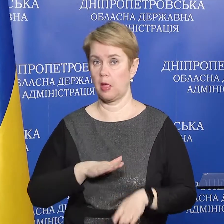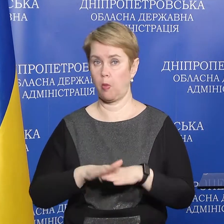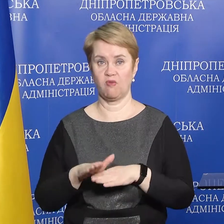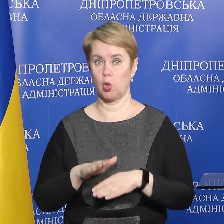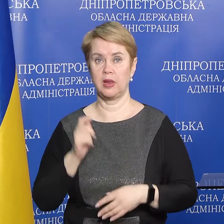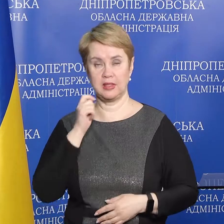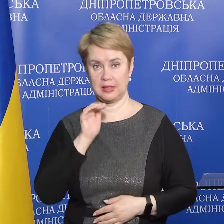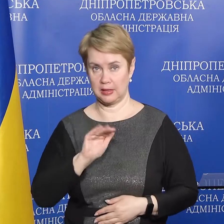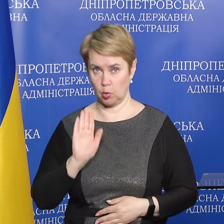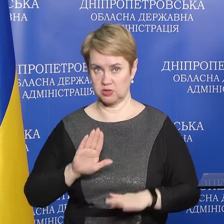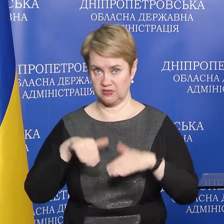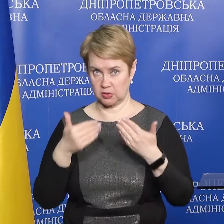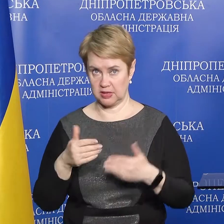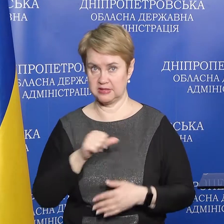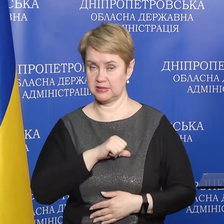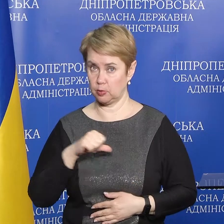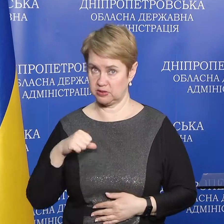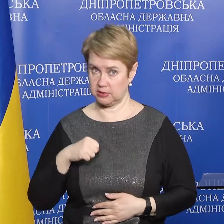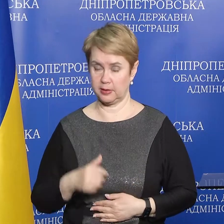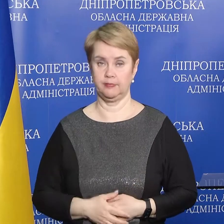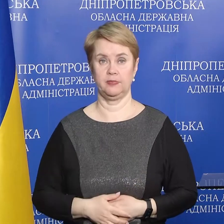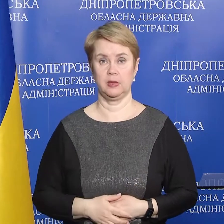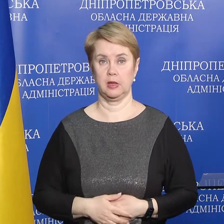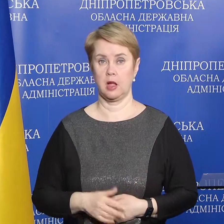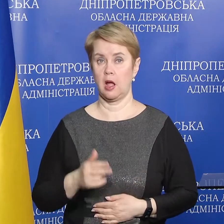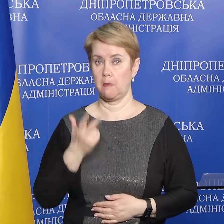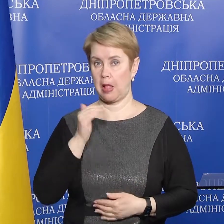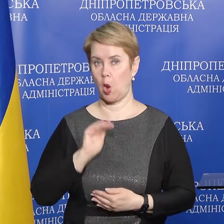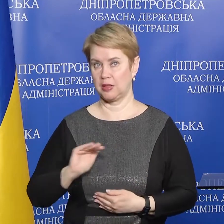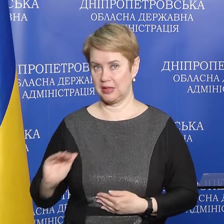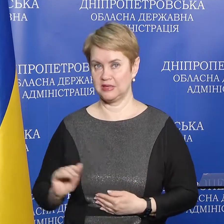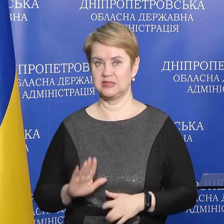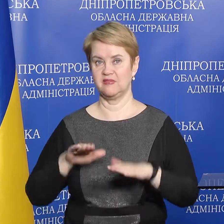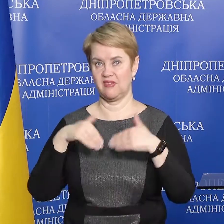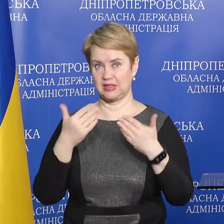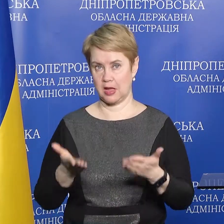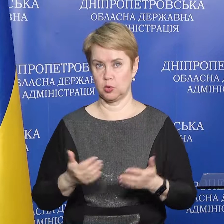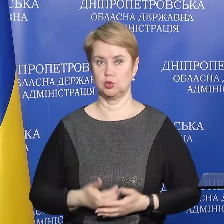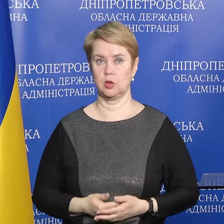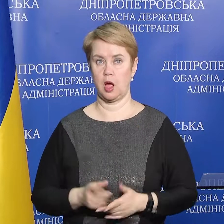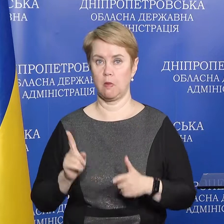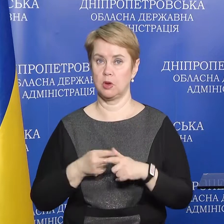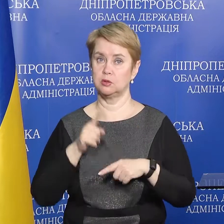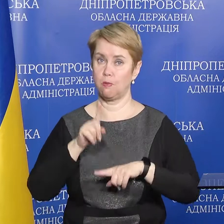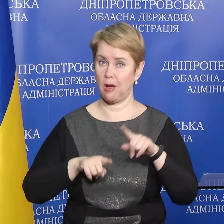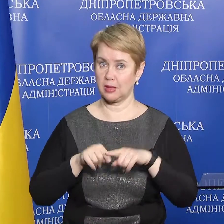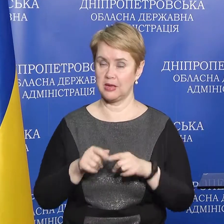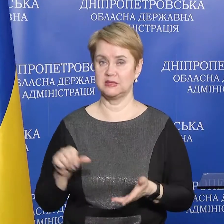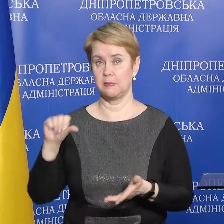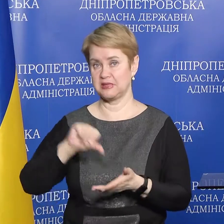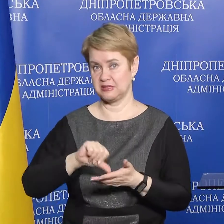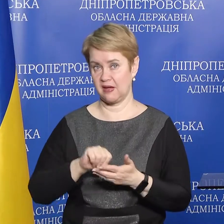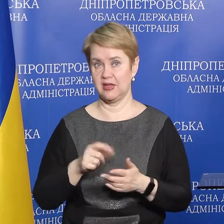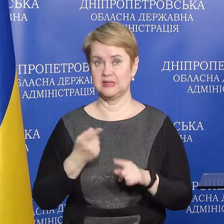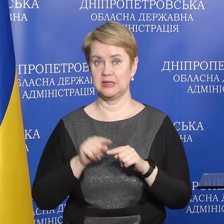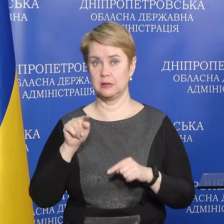Неповнолітні діти можуть звернутися самостійно, малолітні діти звертаються або з батьками, або з представниками.